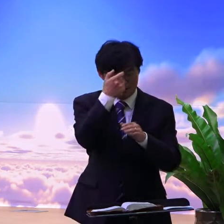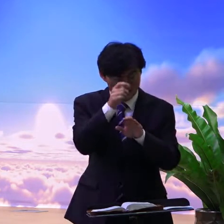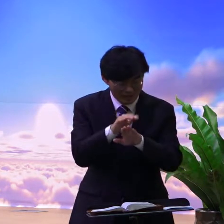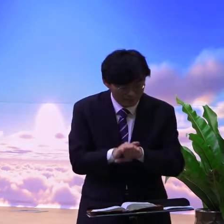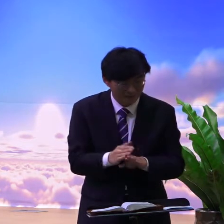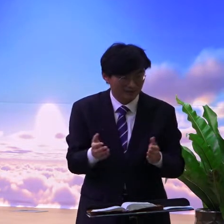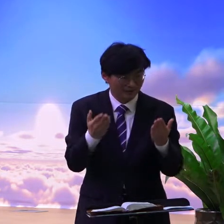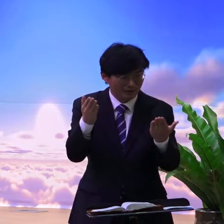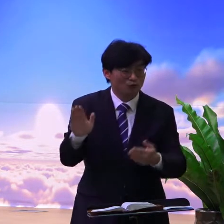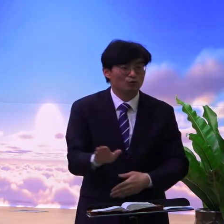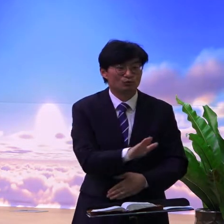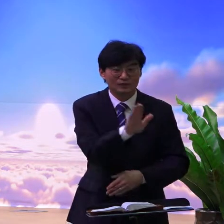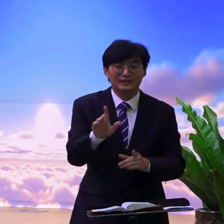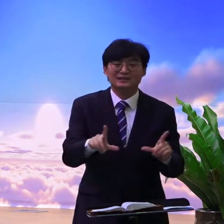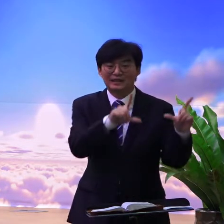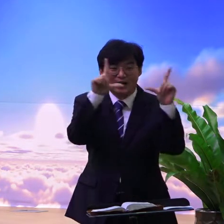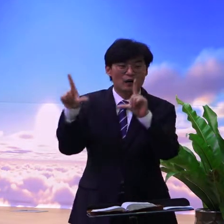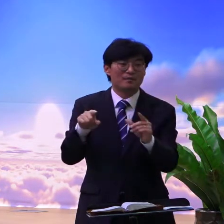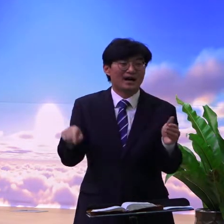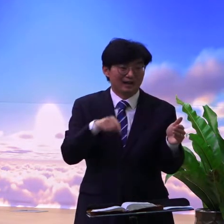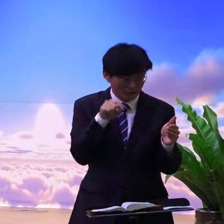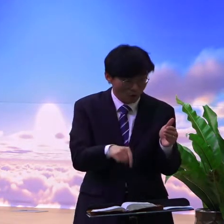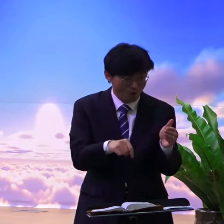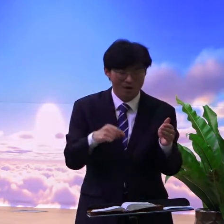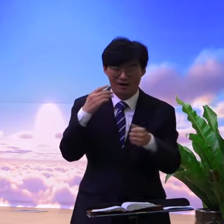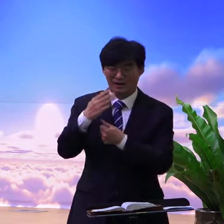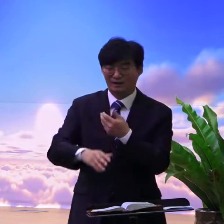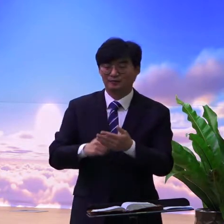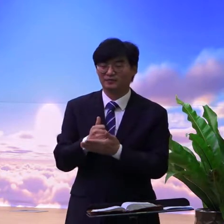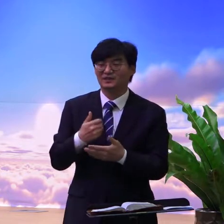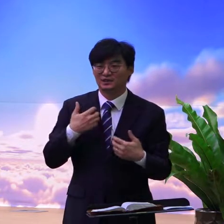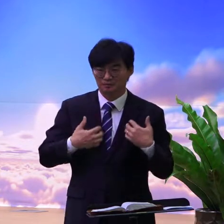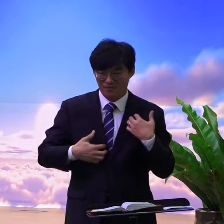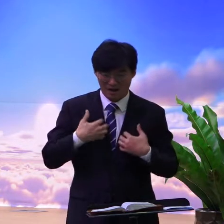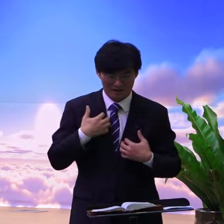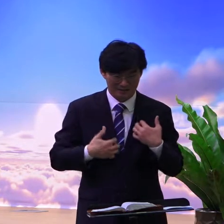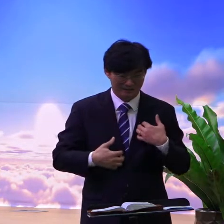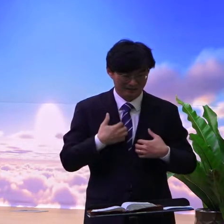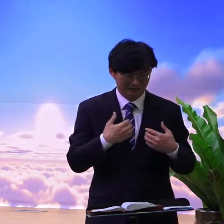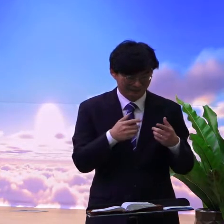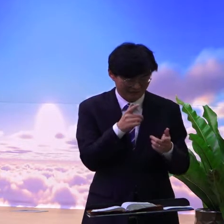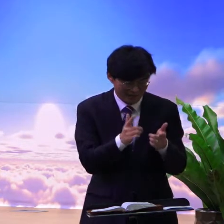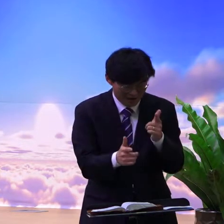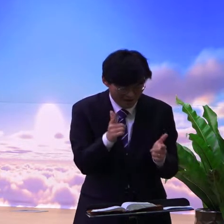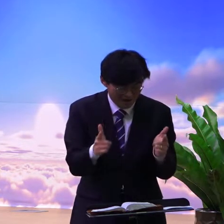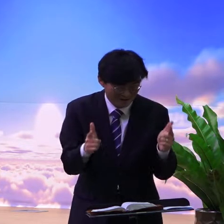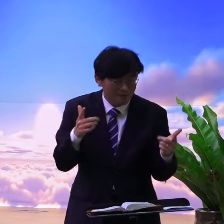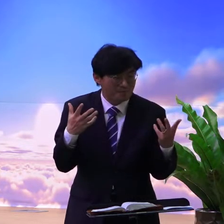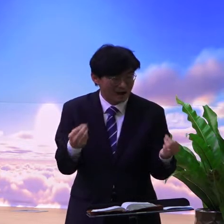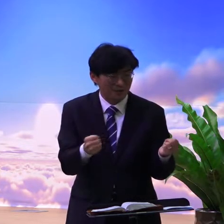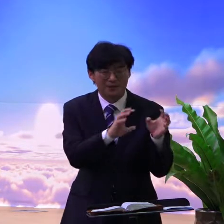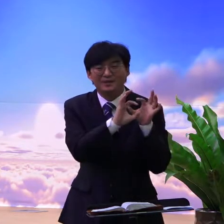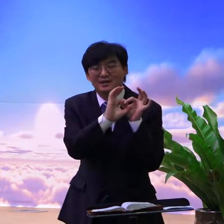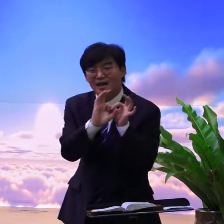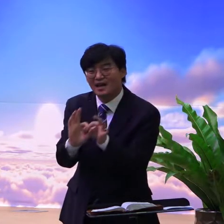앞으로 계속해서 하나님이 기뻐하시는 감사의 제사가 끊이지 않기를 주님의 이름으로